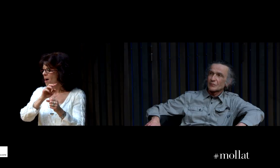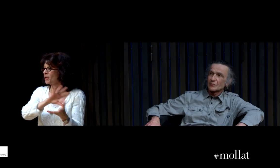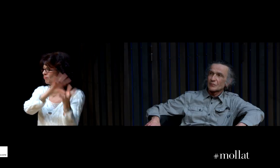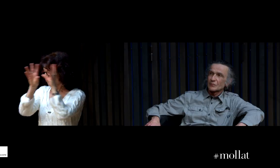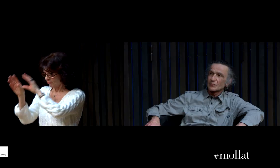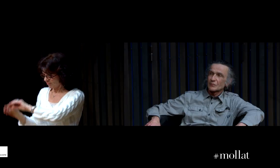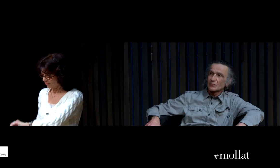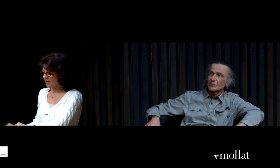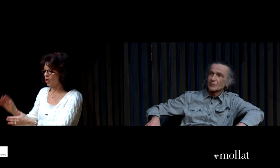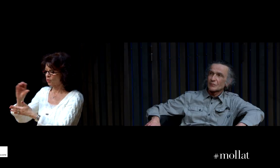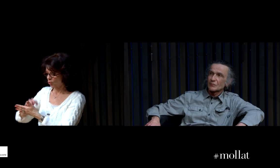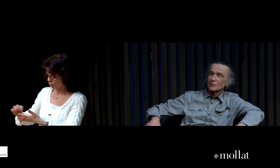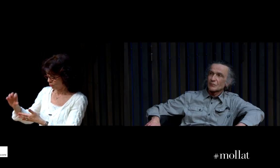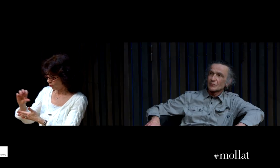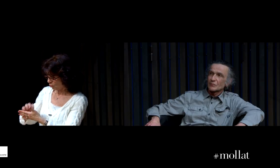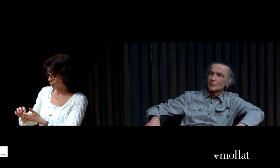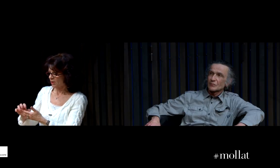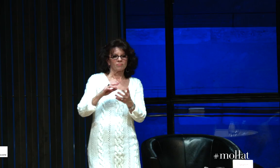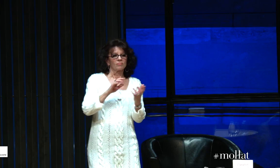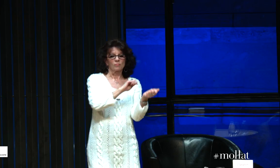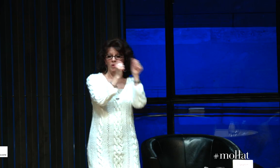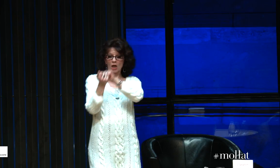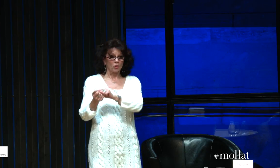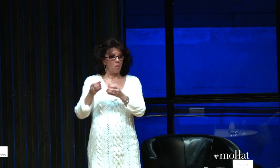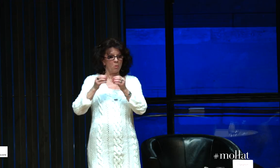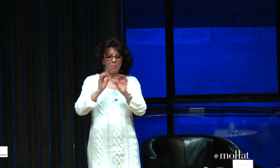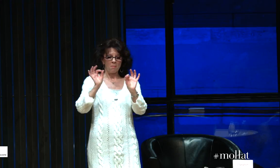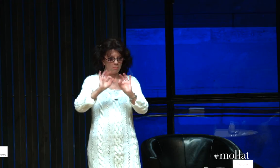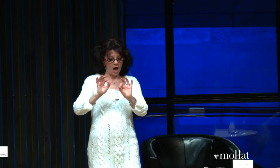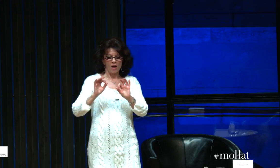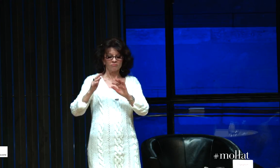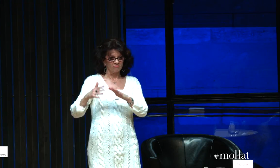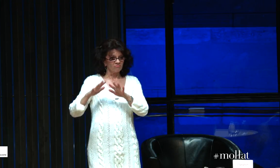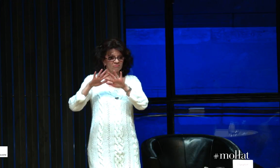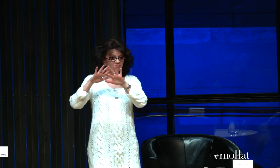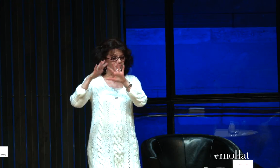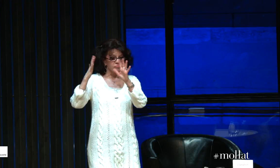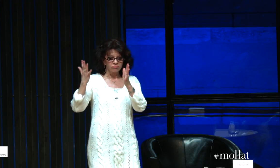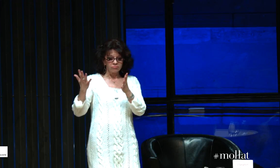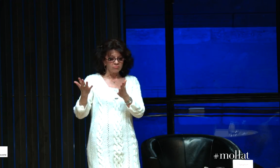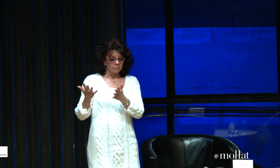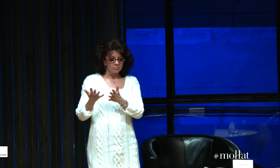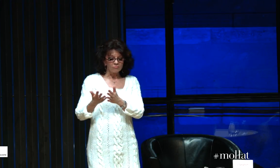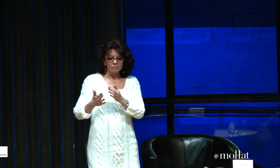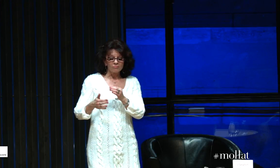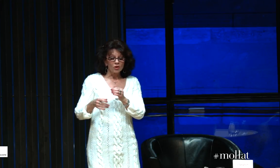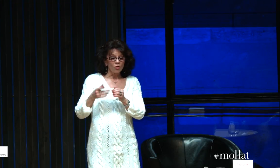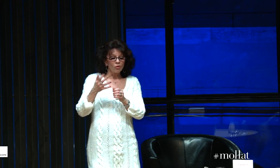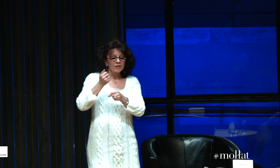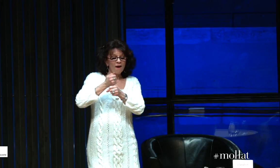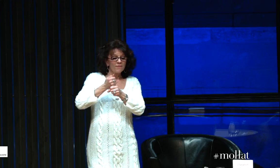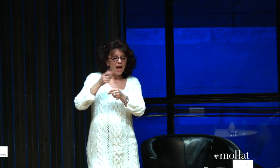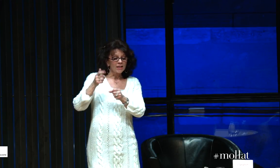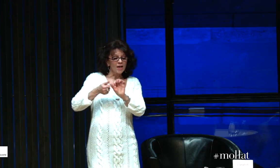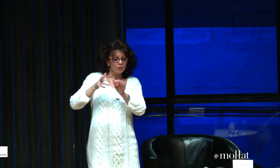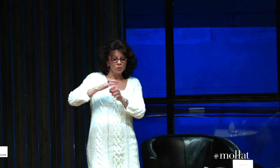vécu jusqu'à l'âge de 4 ans. Et nous sommes ensuite revenus sur Toulouse. Le déménagement n'a pas posé de problème. Ça a